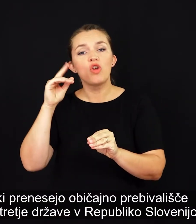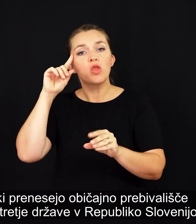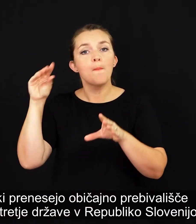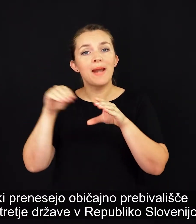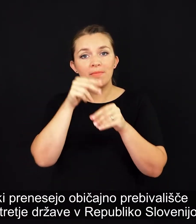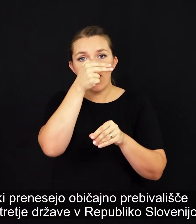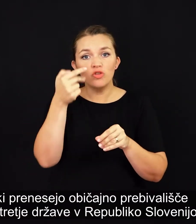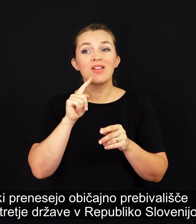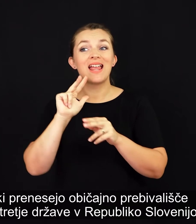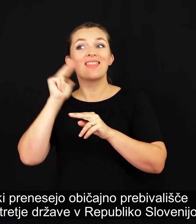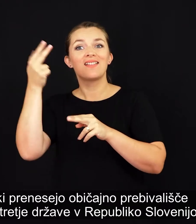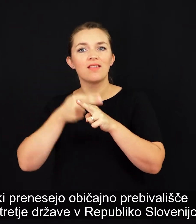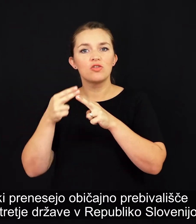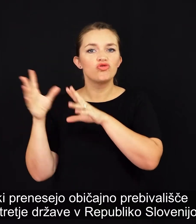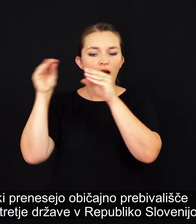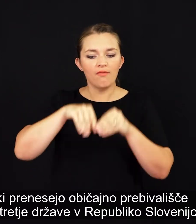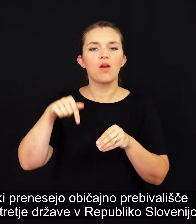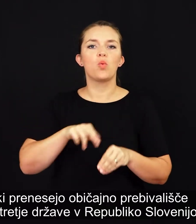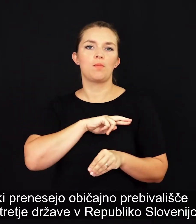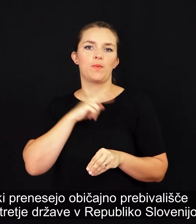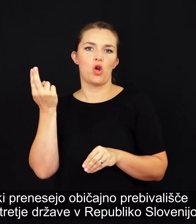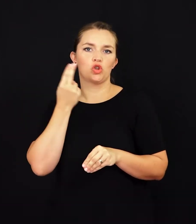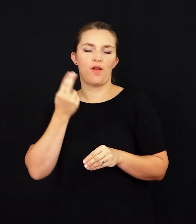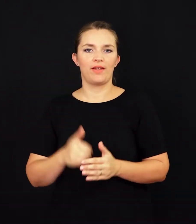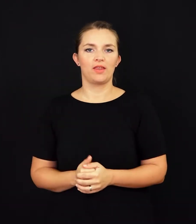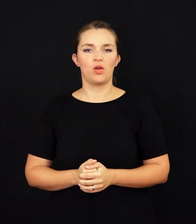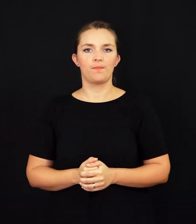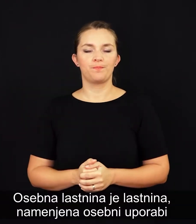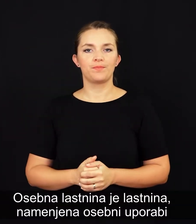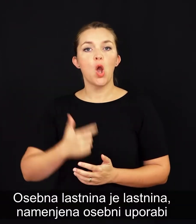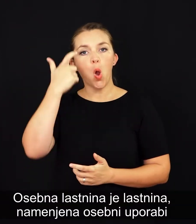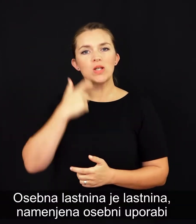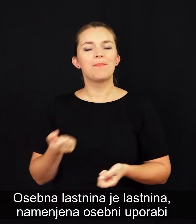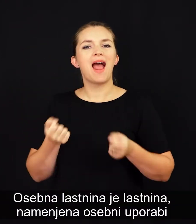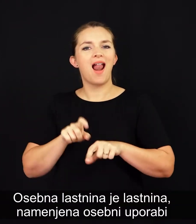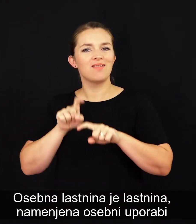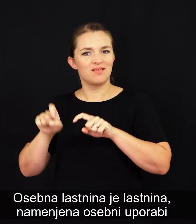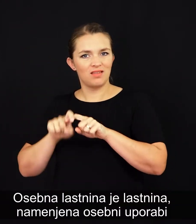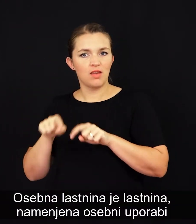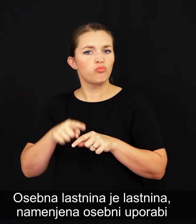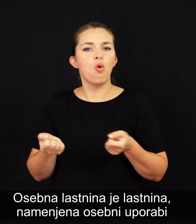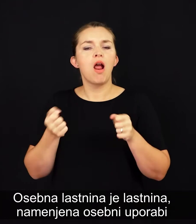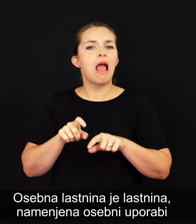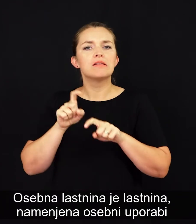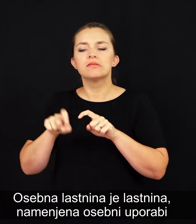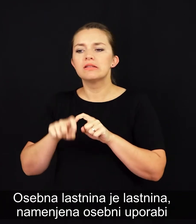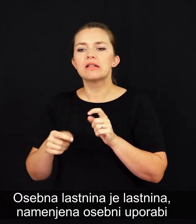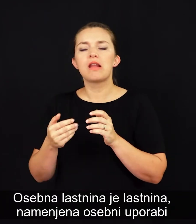tretje države v Republiko Slovenijo. Osebna lastnina je lastnina, namenjena